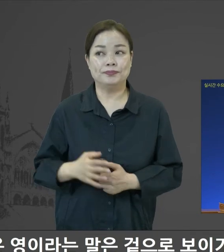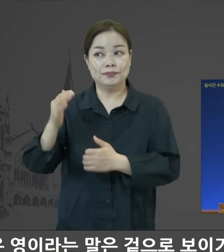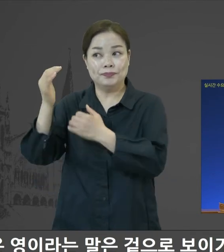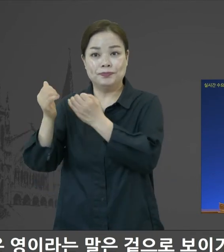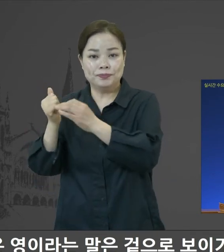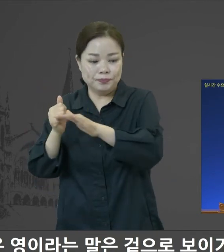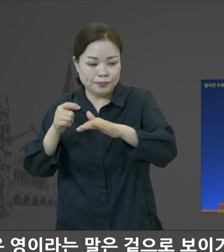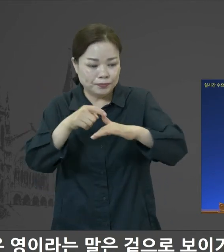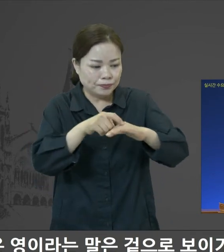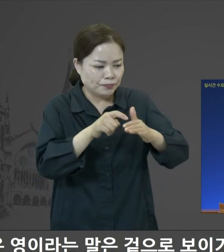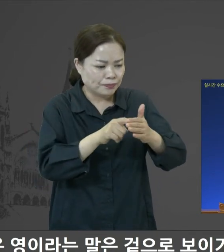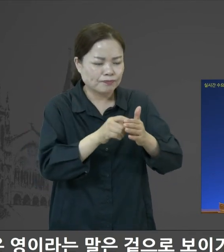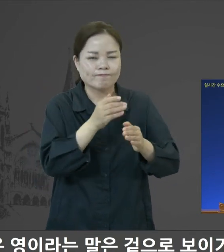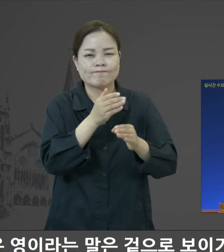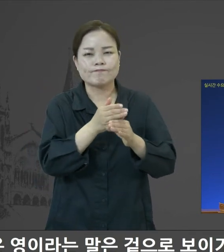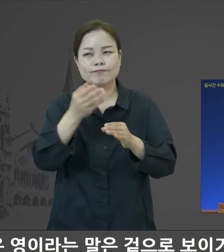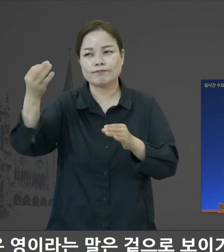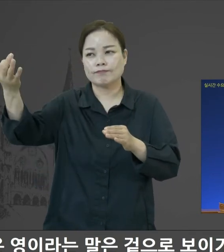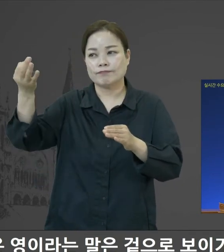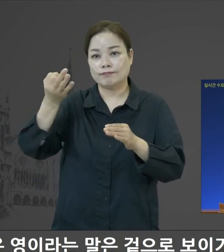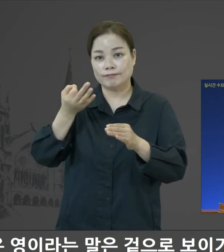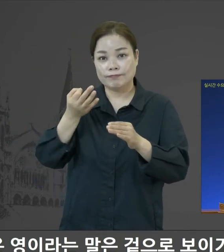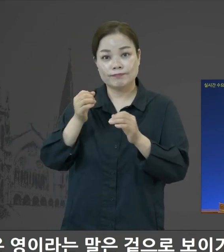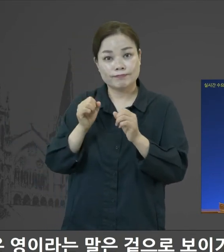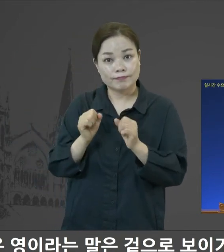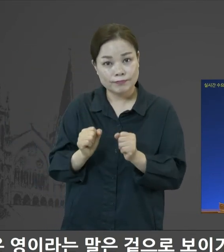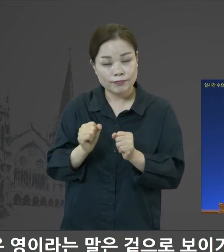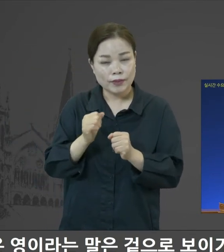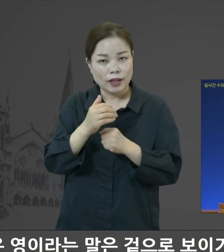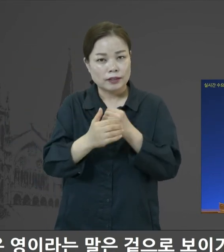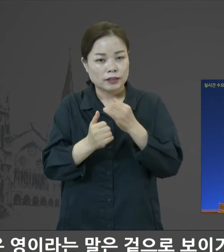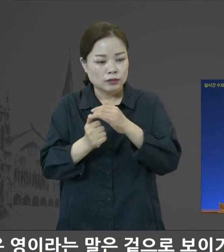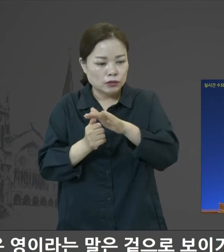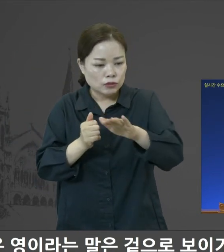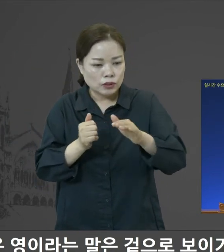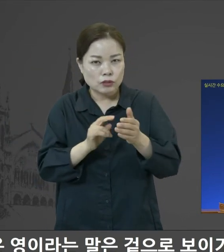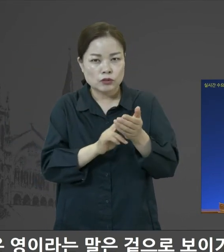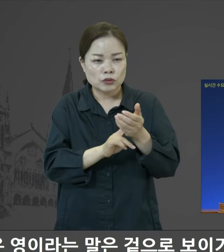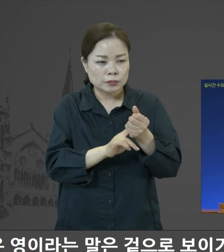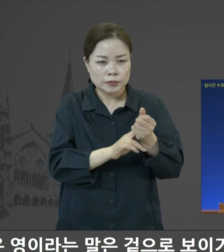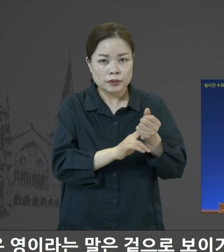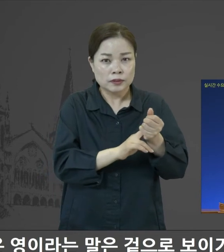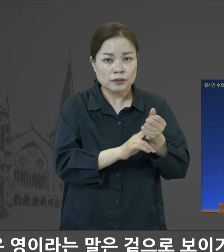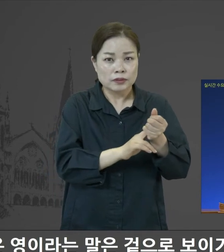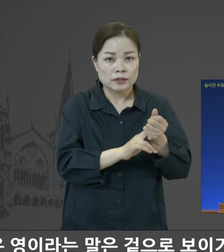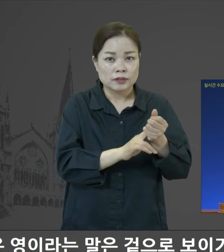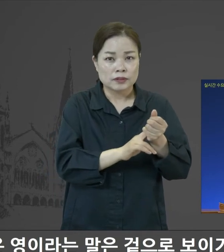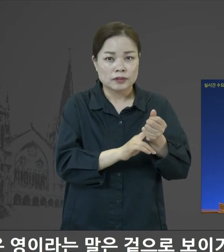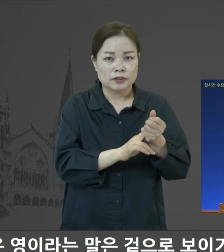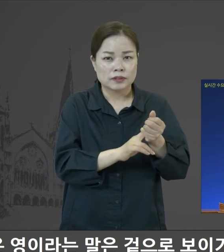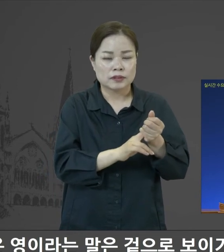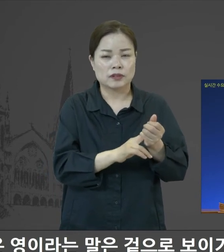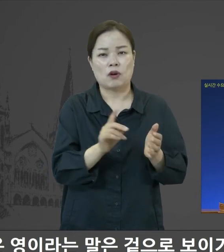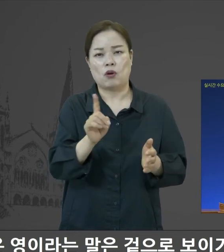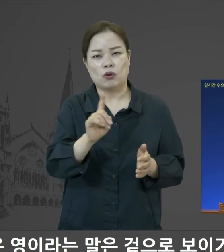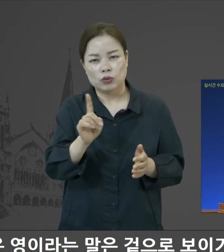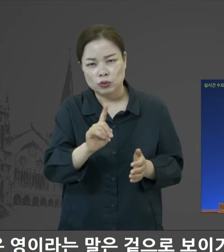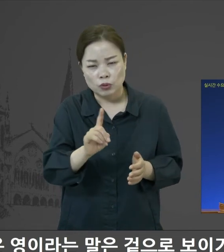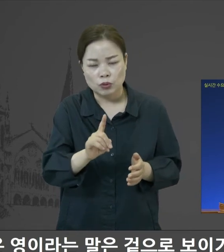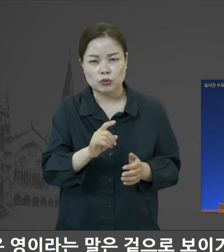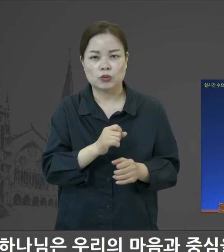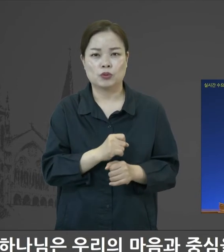하나님께서는 우리의 마음과 중심을 보시는 분이시고 그 하나님 앞에 우리가 숨기고 가릴 수 있는 것은 그 어떤